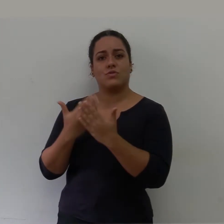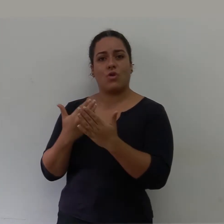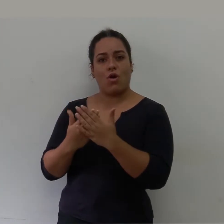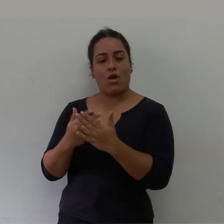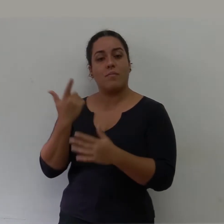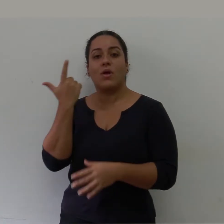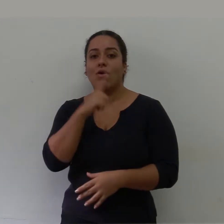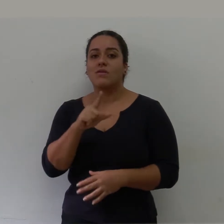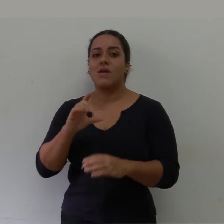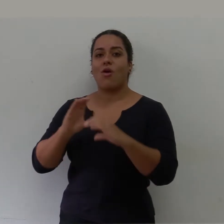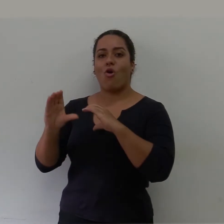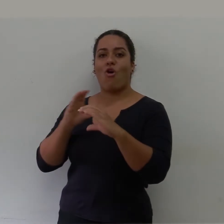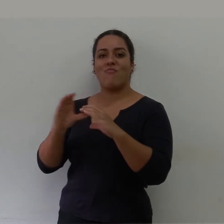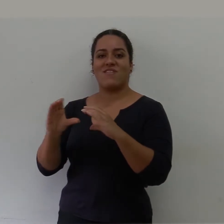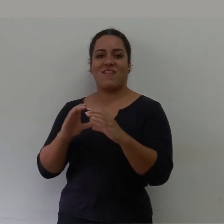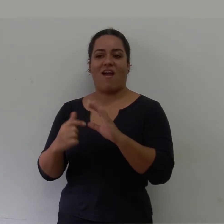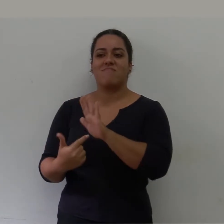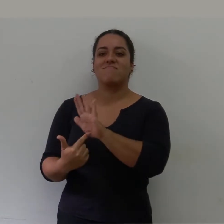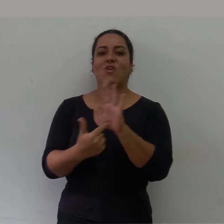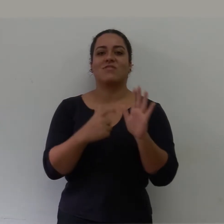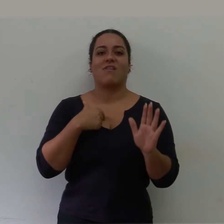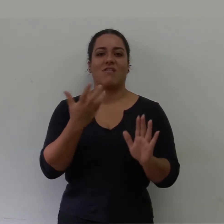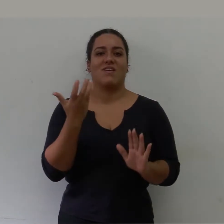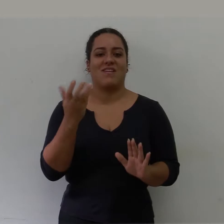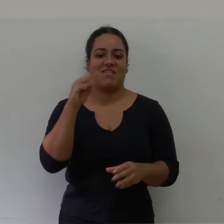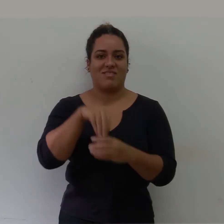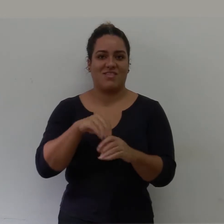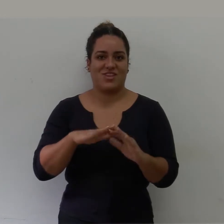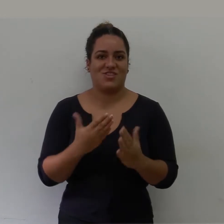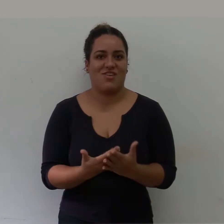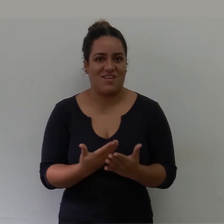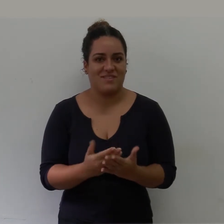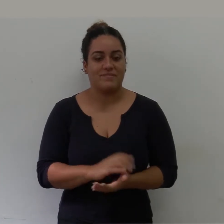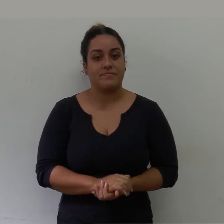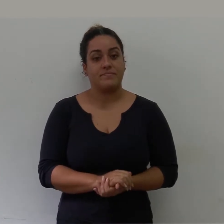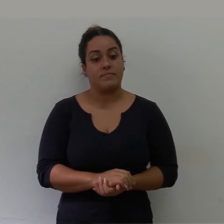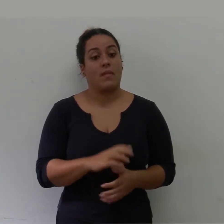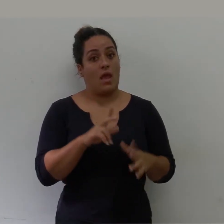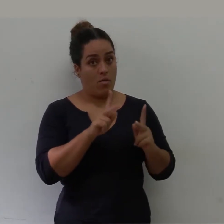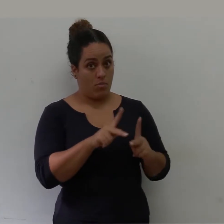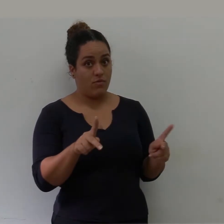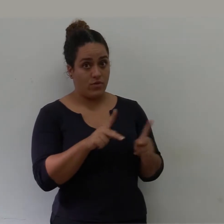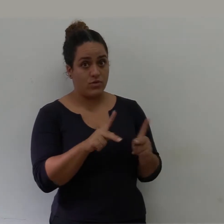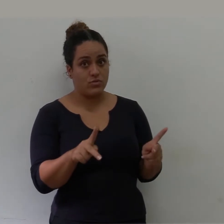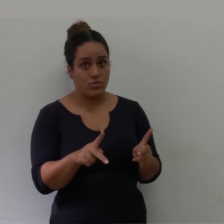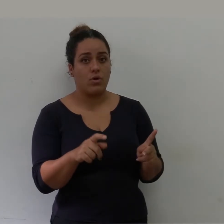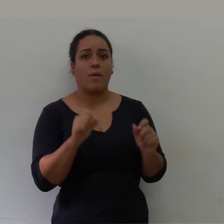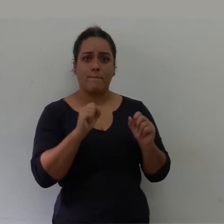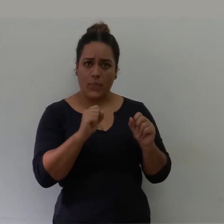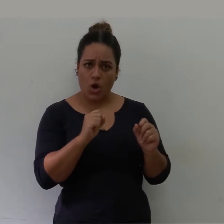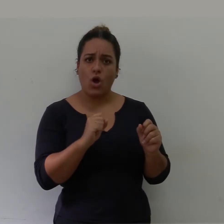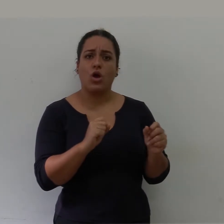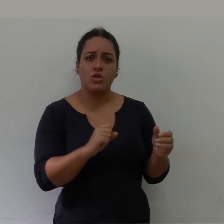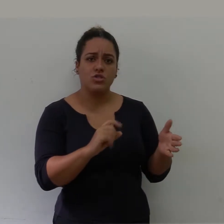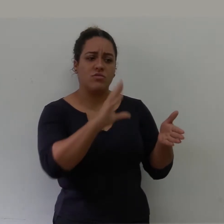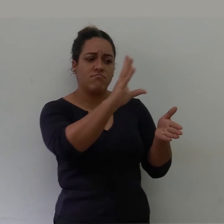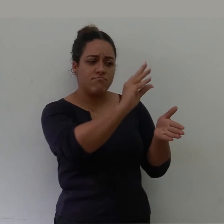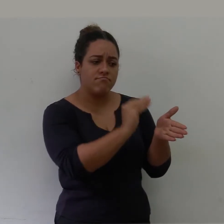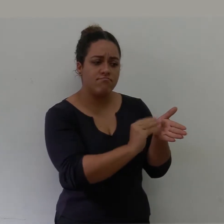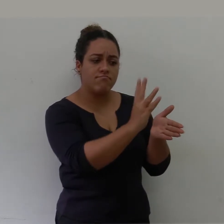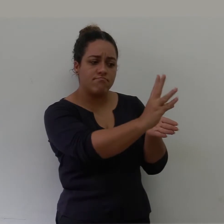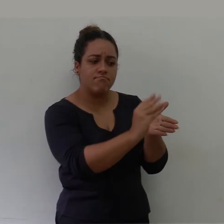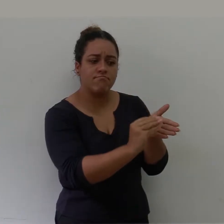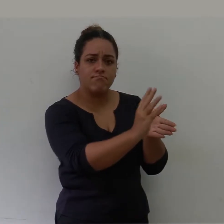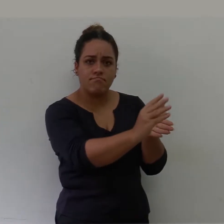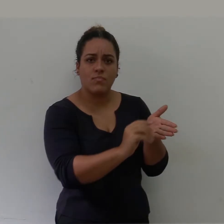que ele possa se comunicar também na escola. Aí a professora lá, então assim, pode montar a rotina